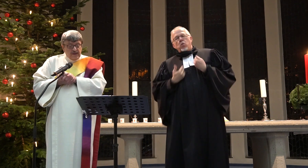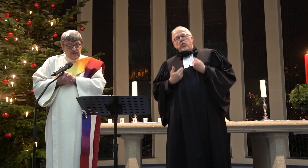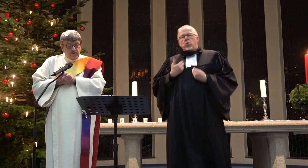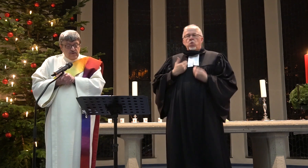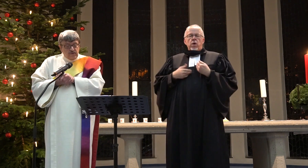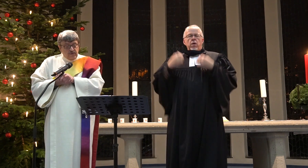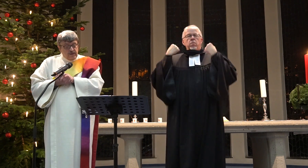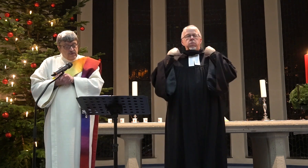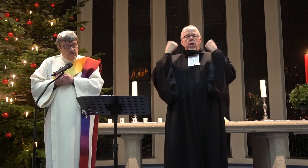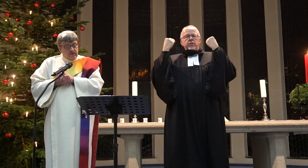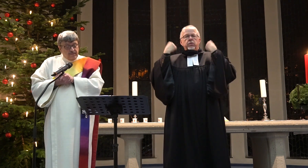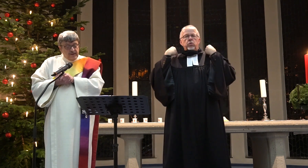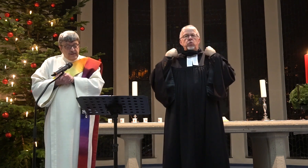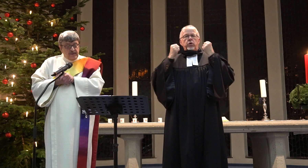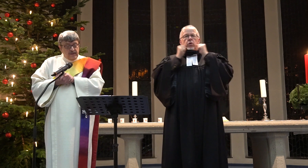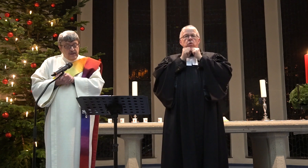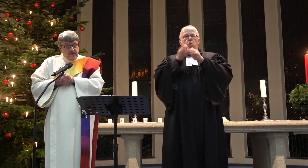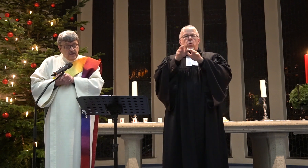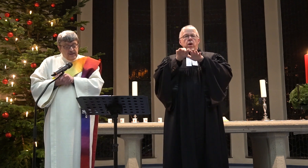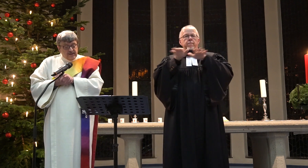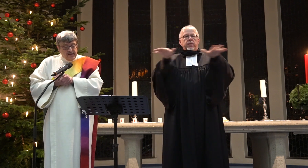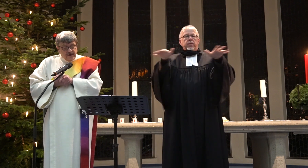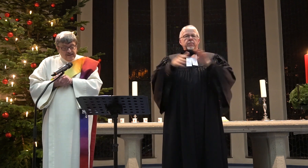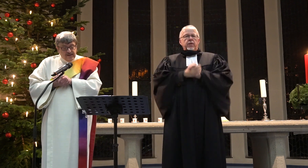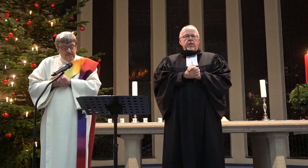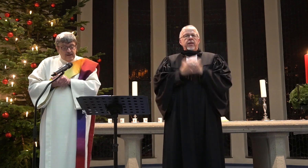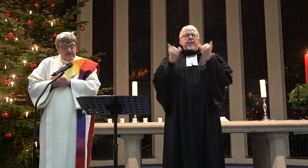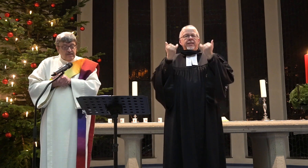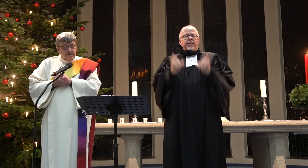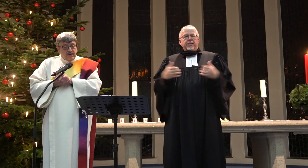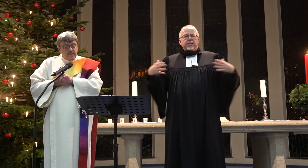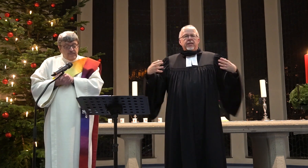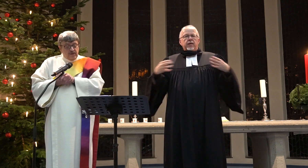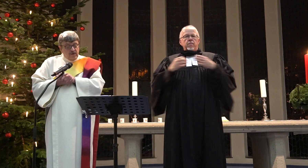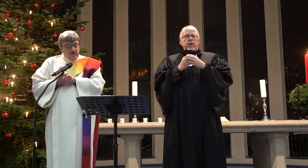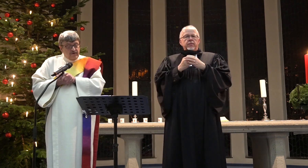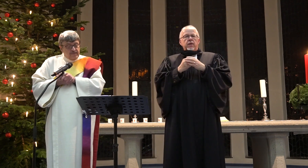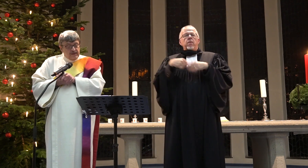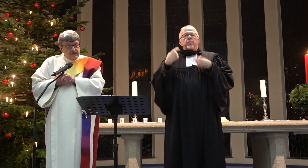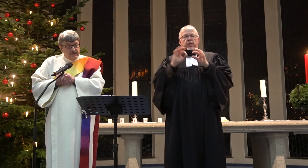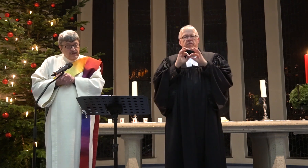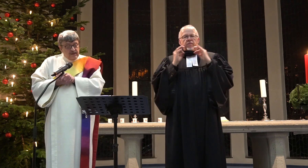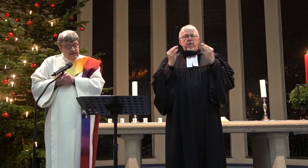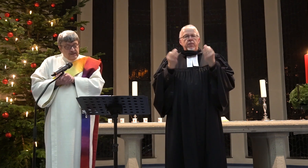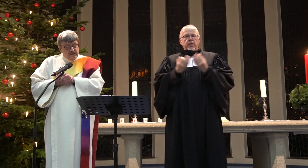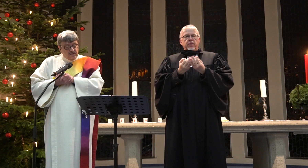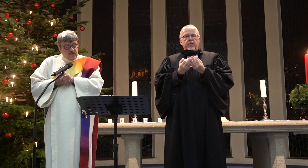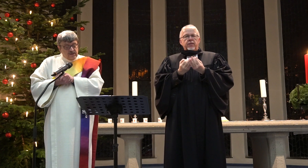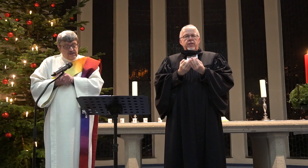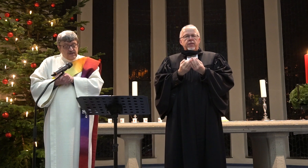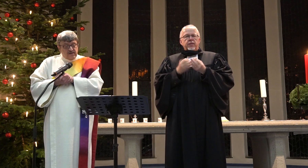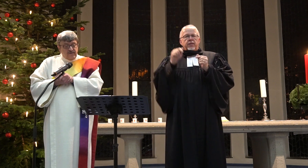und Belastung durch die Corona-Pandemie, dass ihr jetzt gemeinsam mit eurer Familie